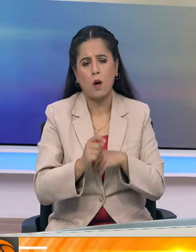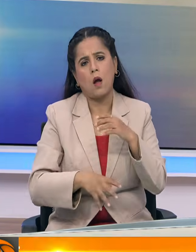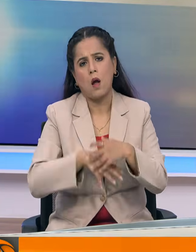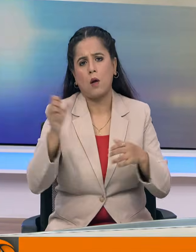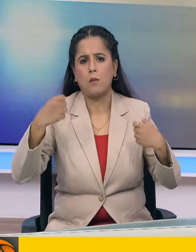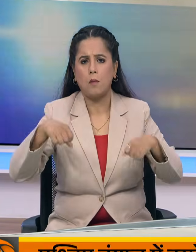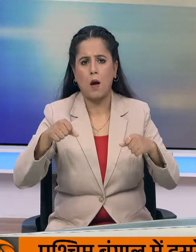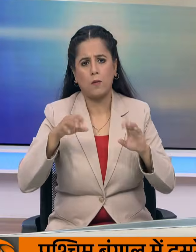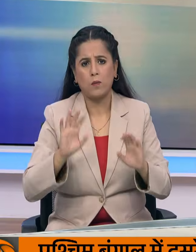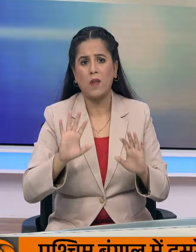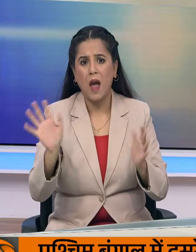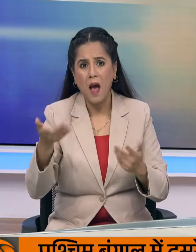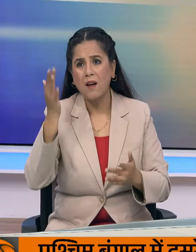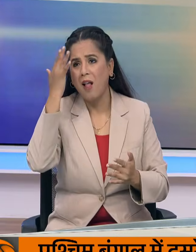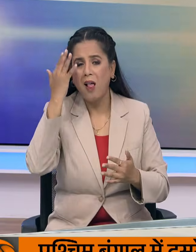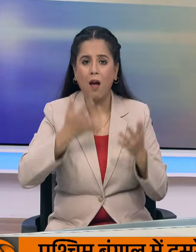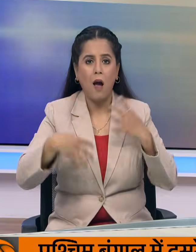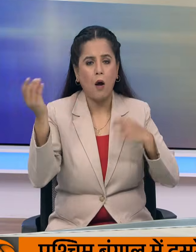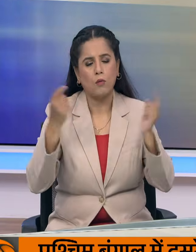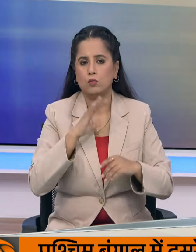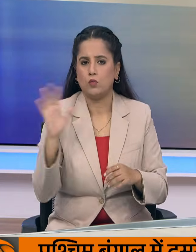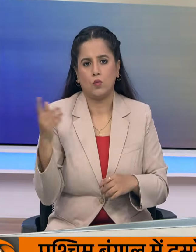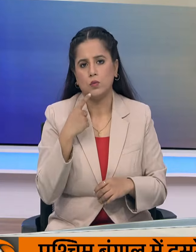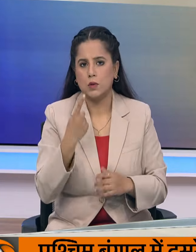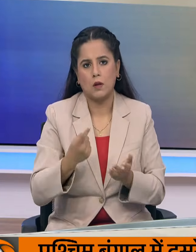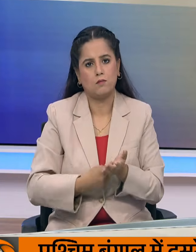की अनुमति होगी।